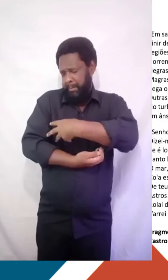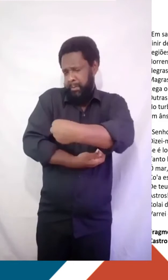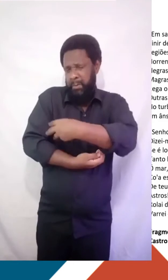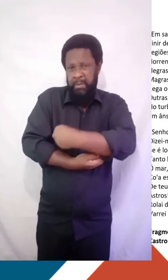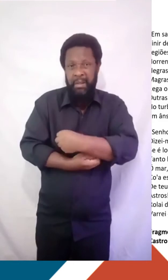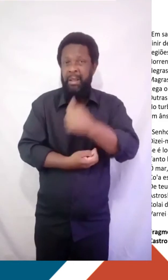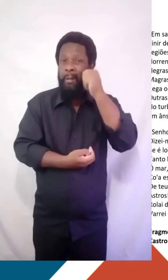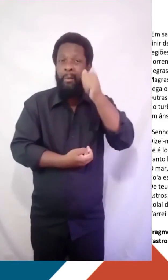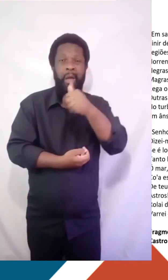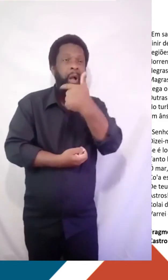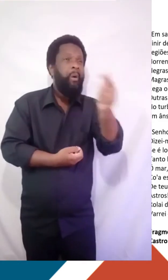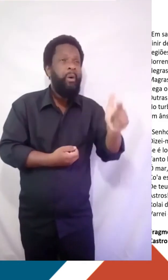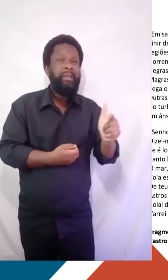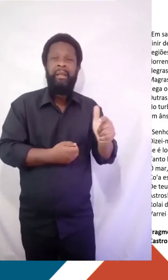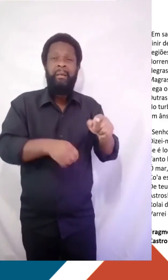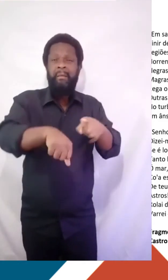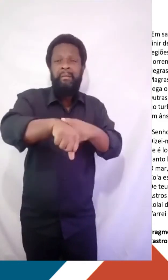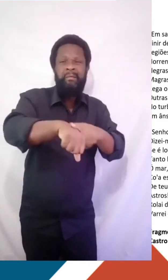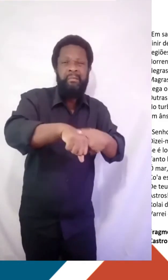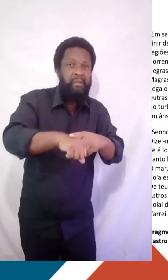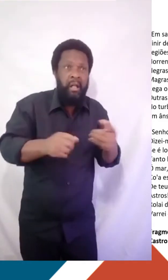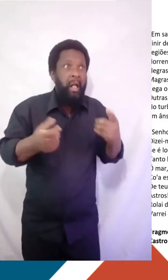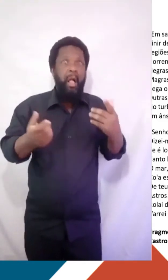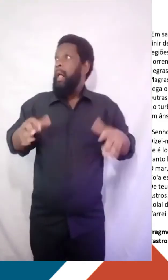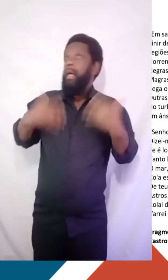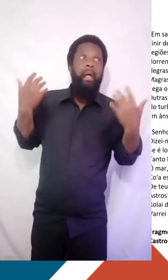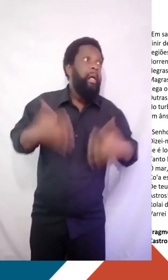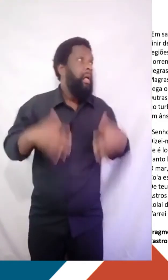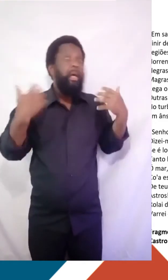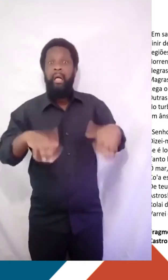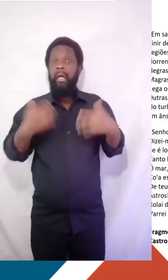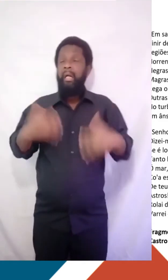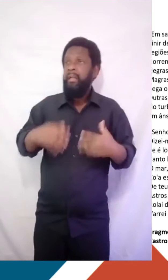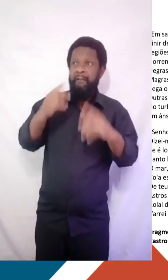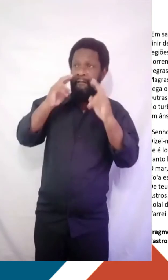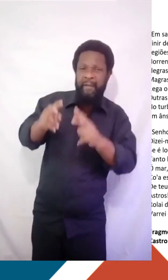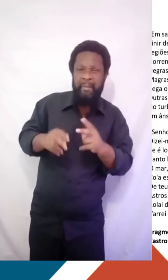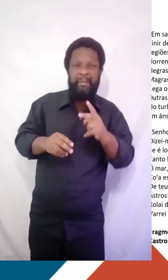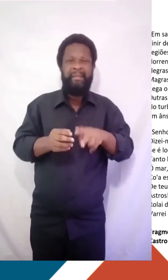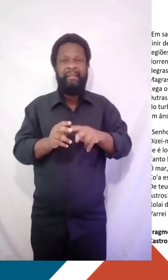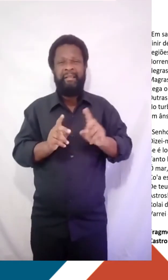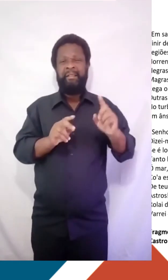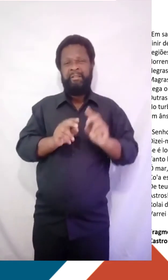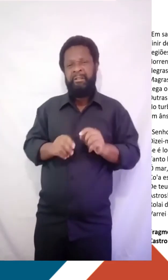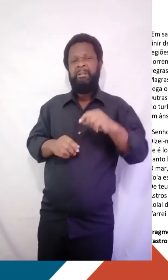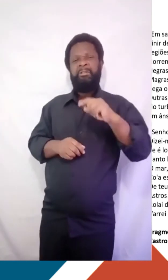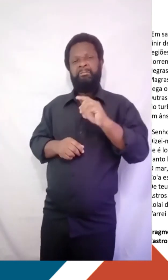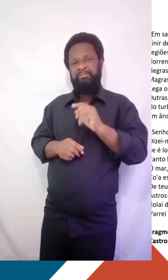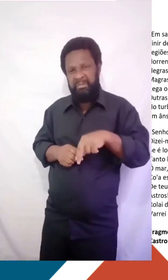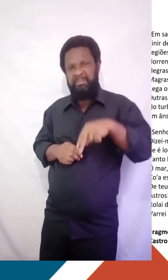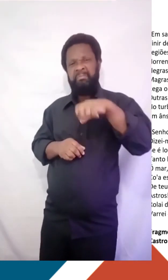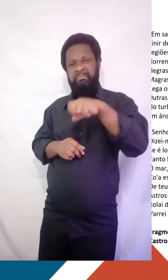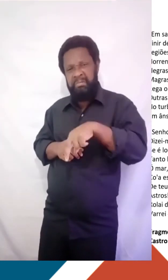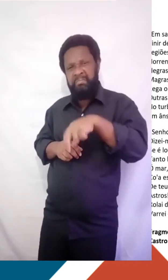mães, outras moças, mais nuas e espantadas, no turbilhão de espectros arrastadas, em ânsia